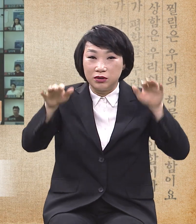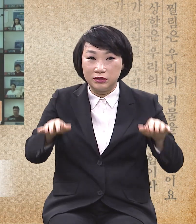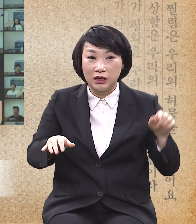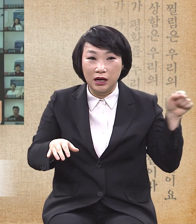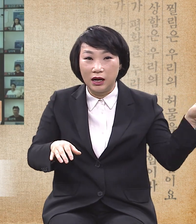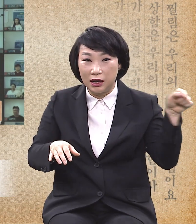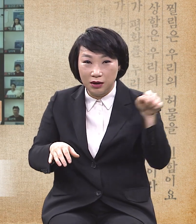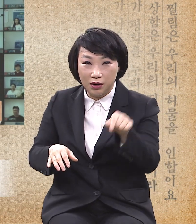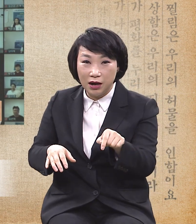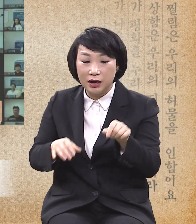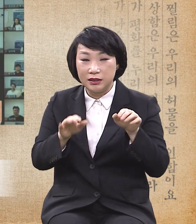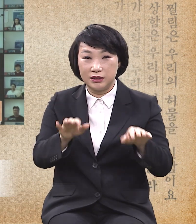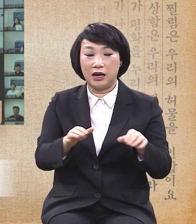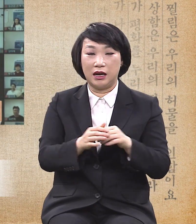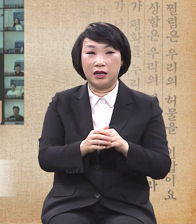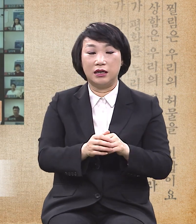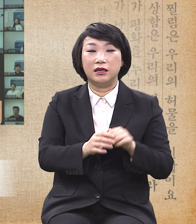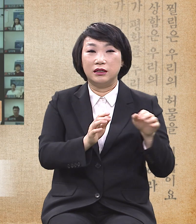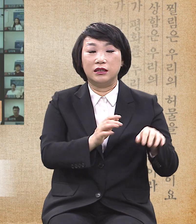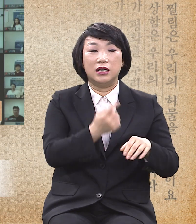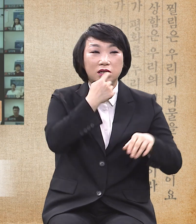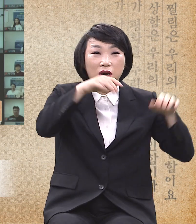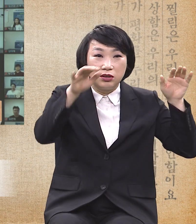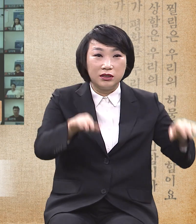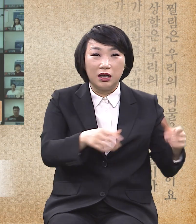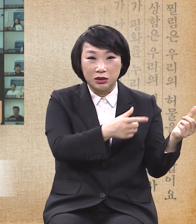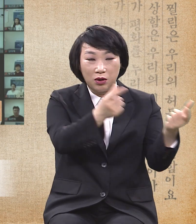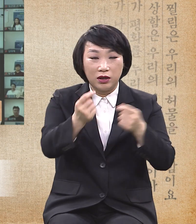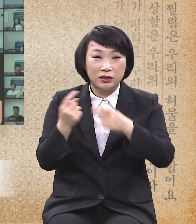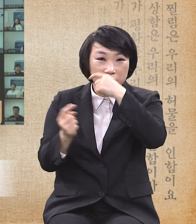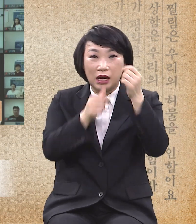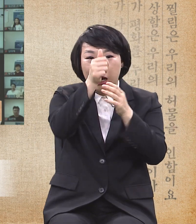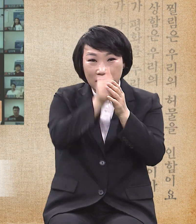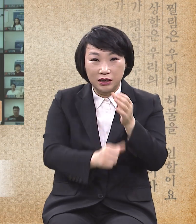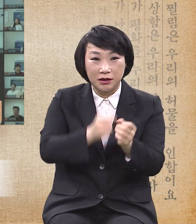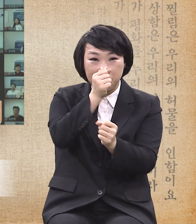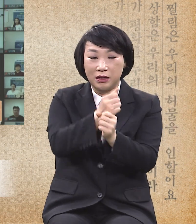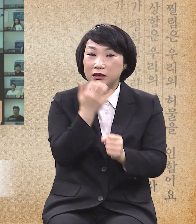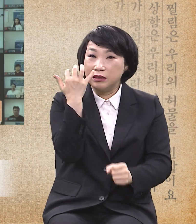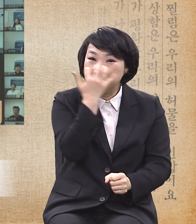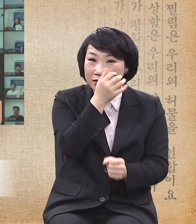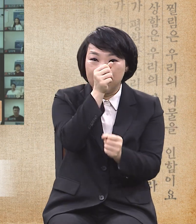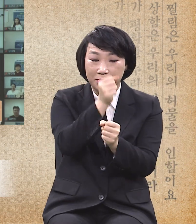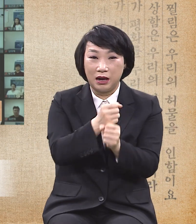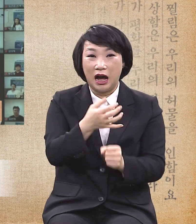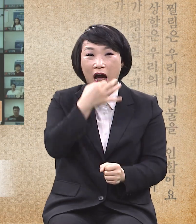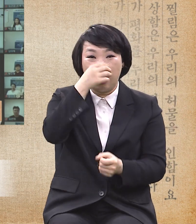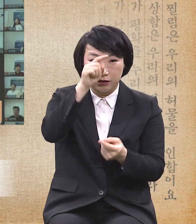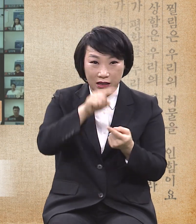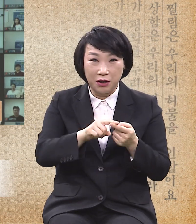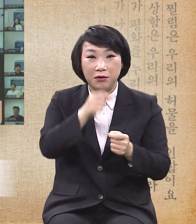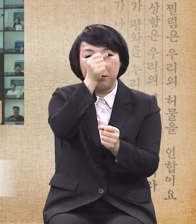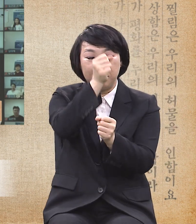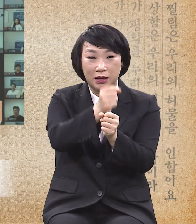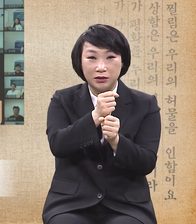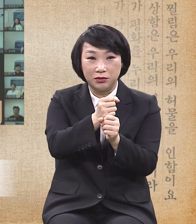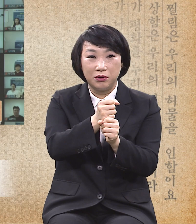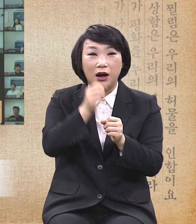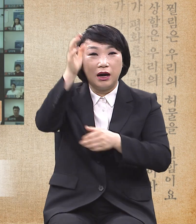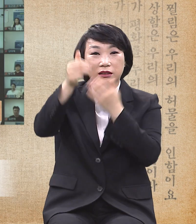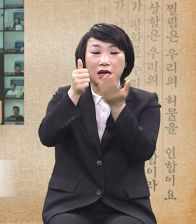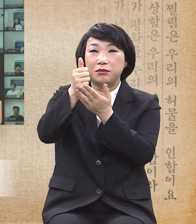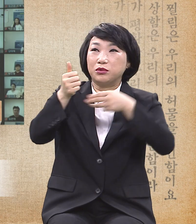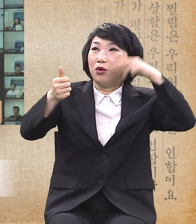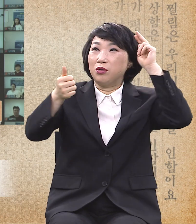아주 자기와 똑같이 타락하게 만들고 음란하게 만들고 정욕적으로 만들게 만들고